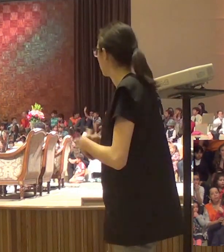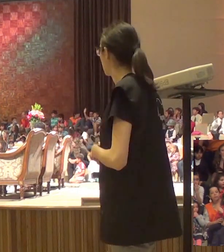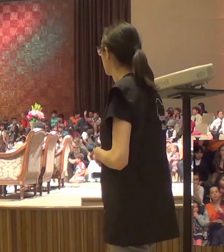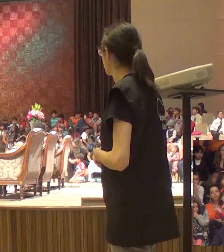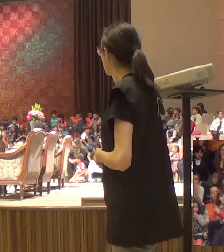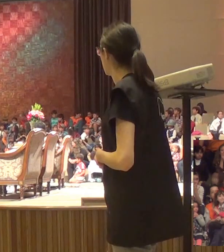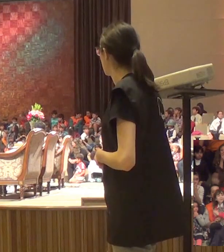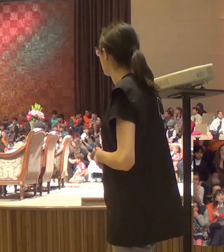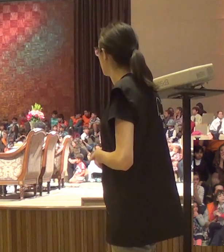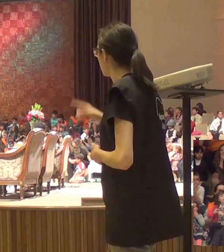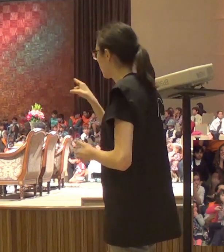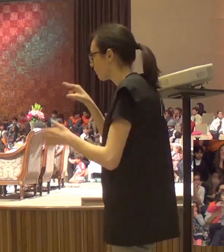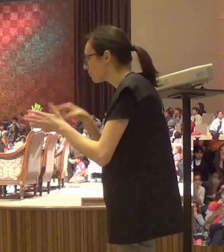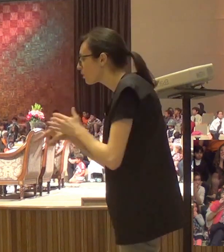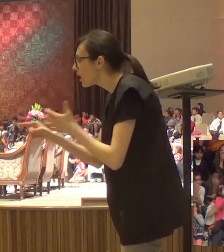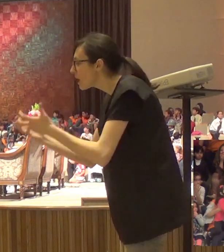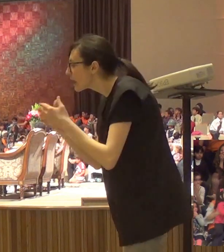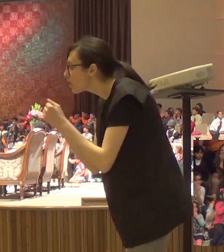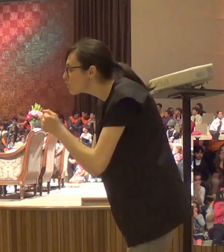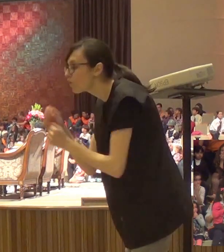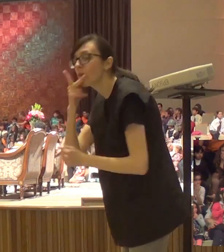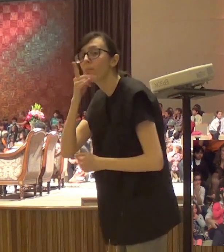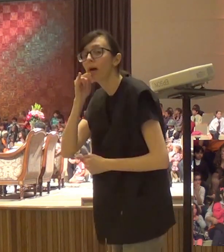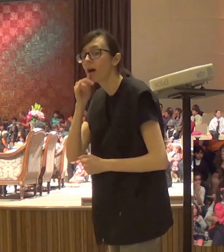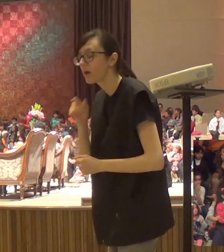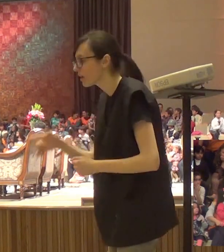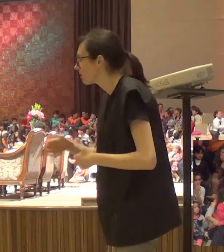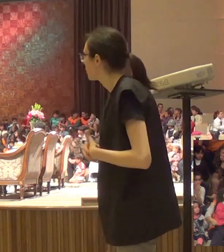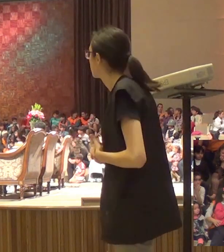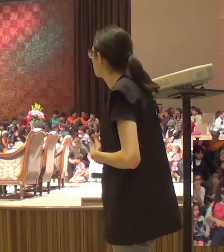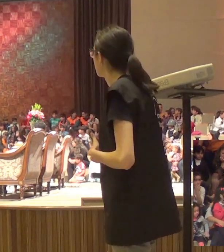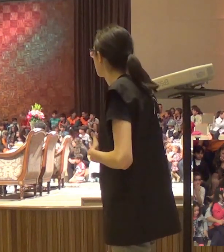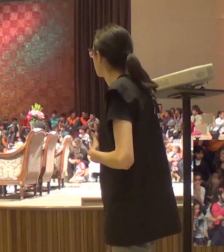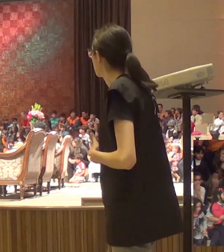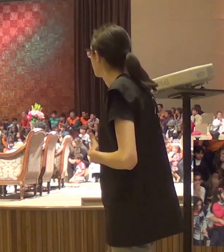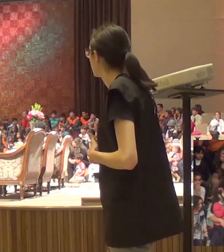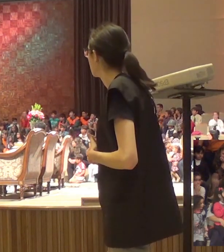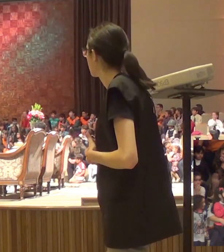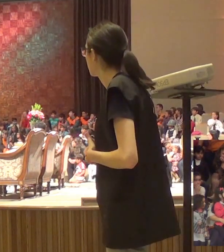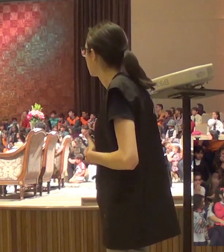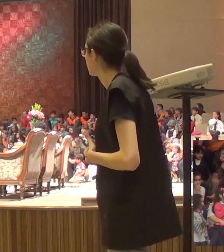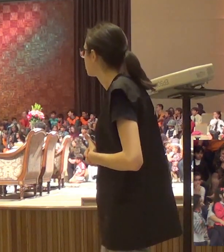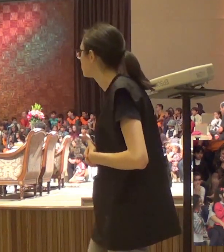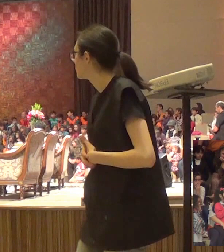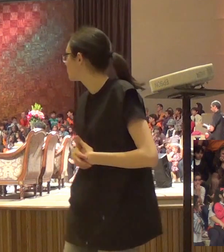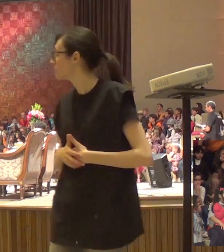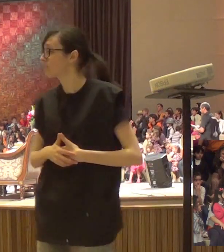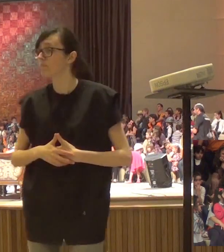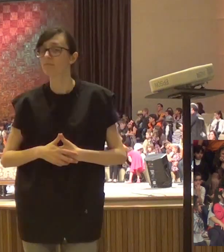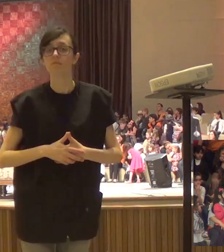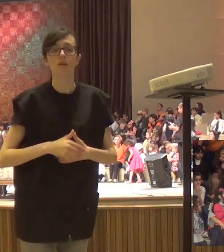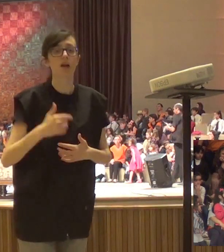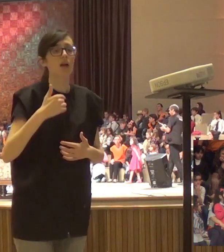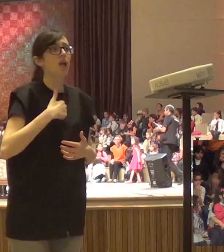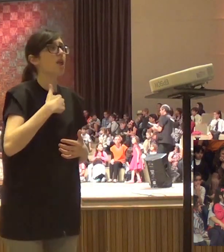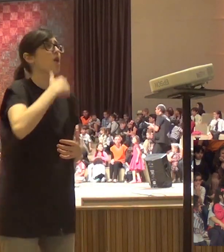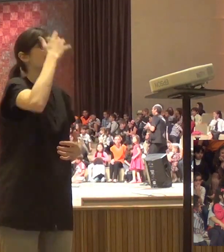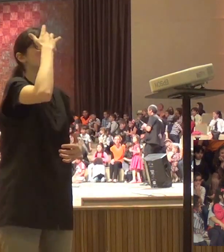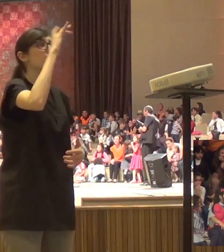legal para fazer com o papai. B, uma coisa legal que você ia gostar de fazer você e o papai, você pode dizer? É,